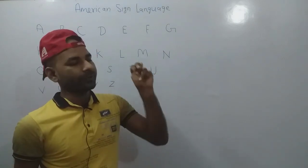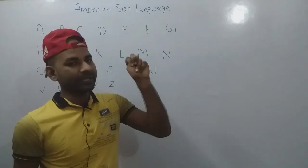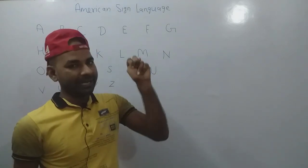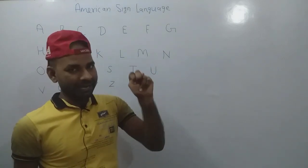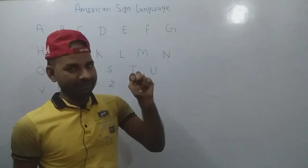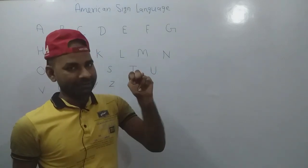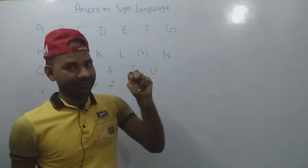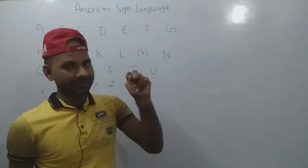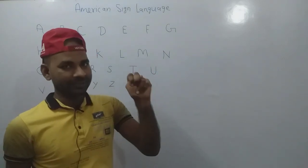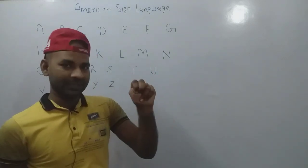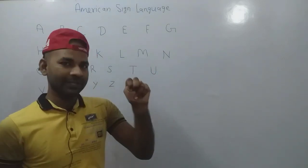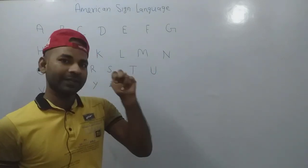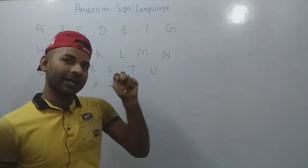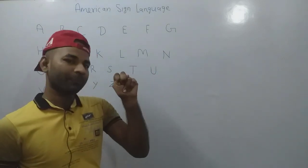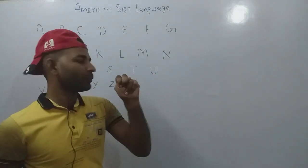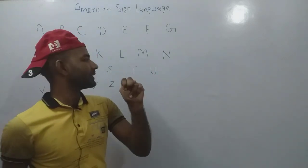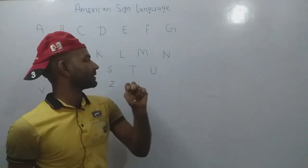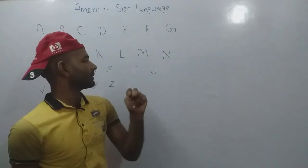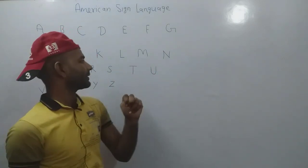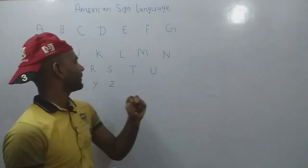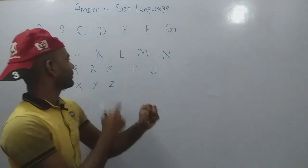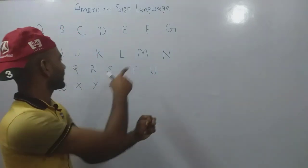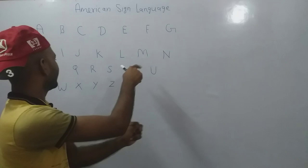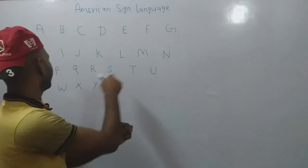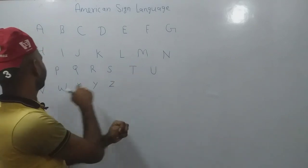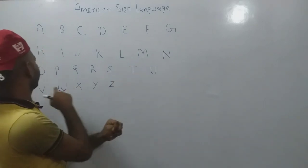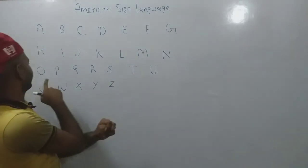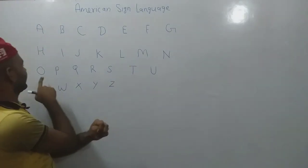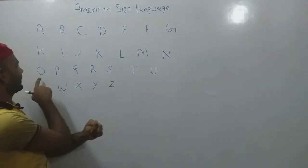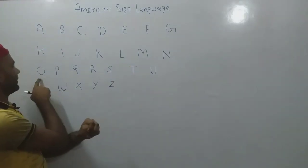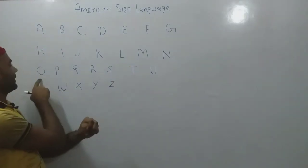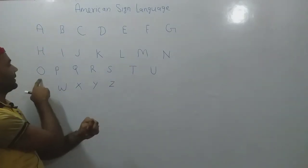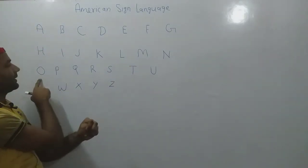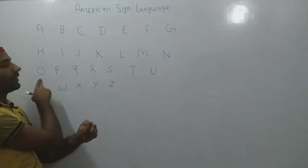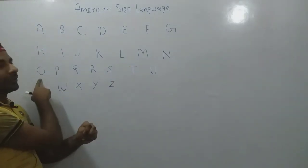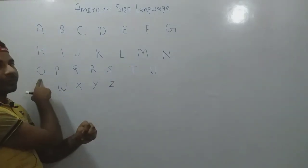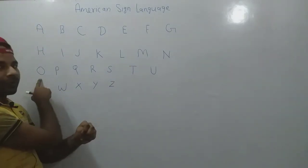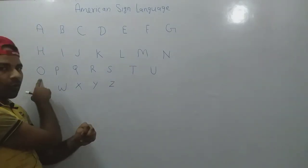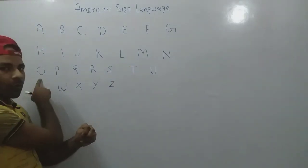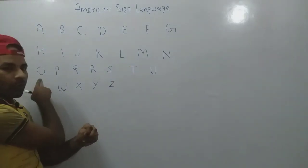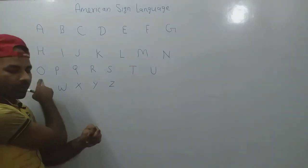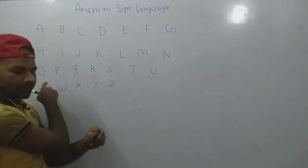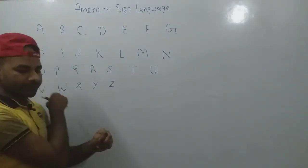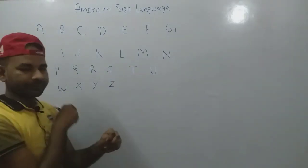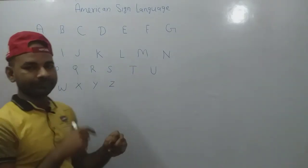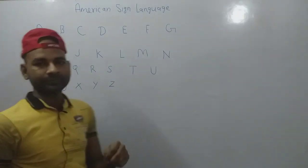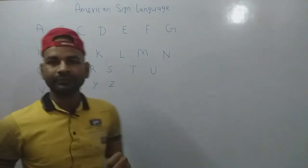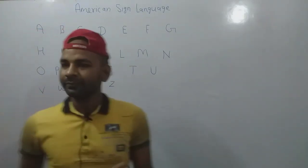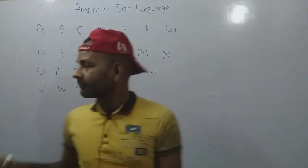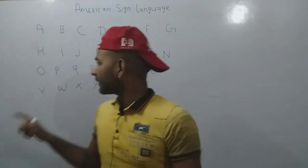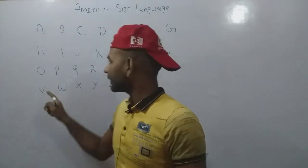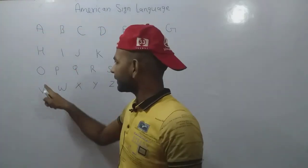ये M। ठीक, आपको भी ऐसे ही बनाना। M, अब इधर आइए, O, इधर